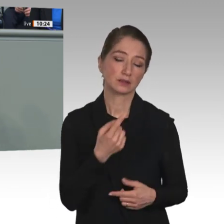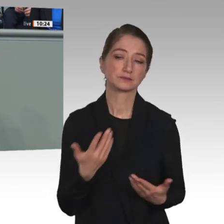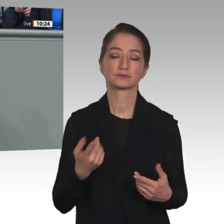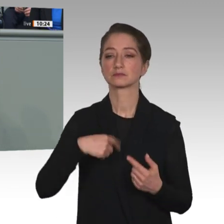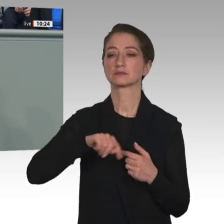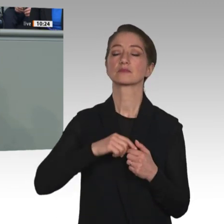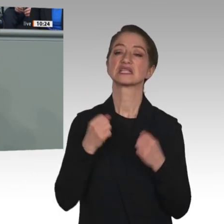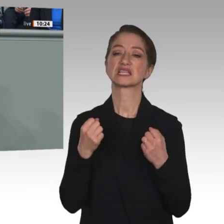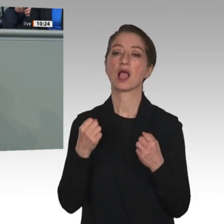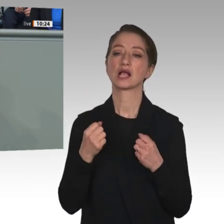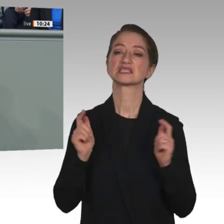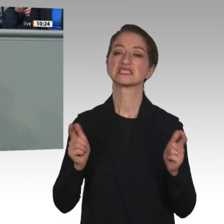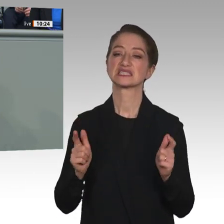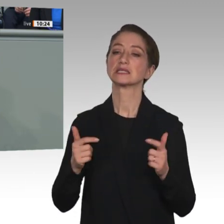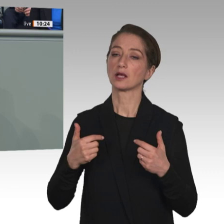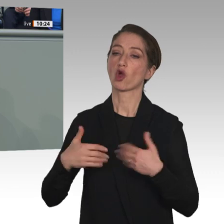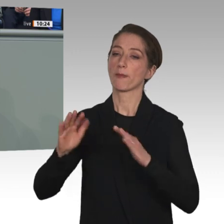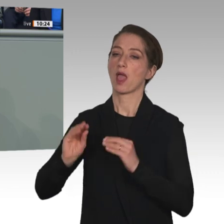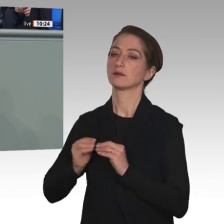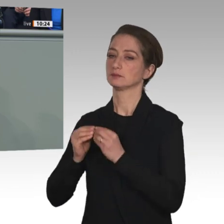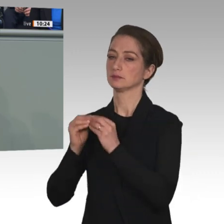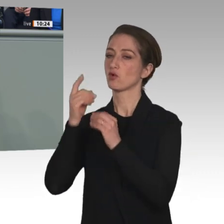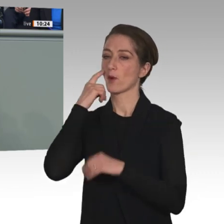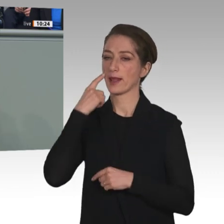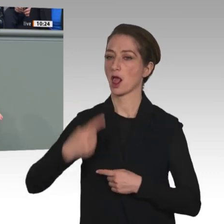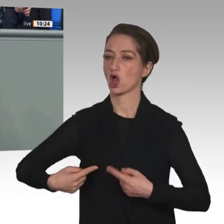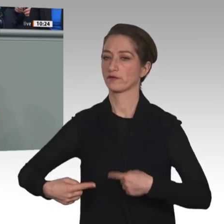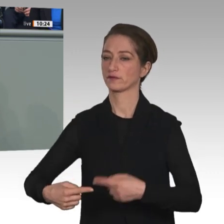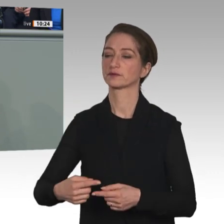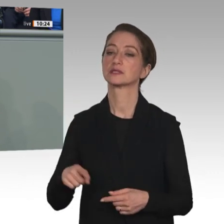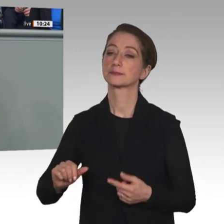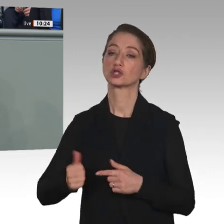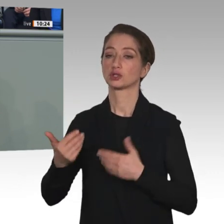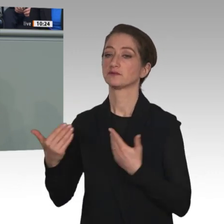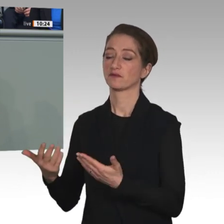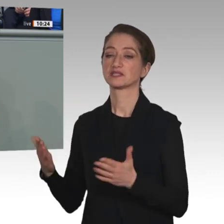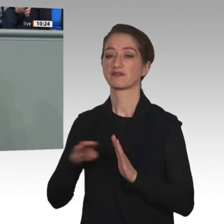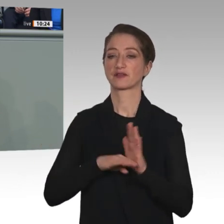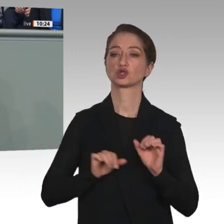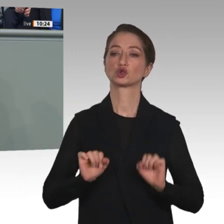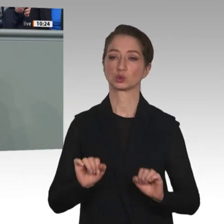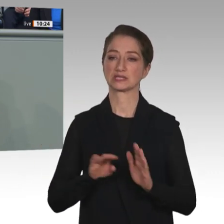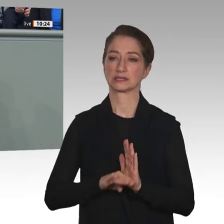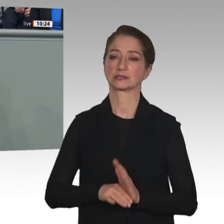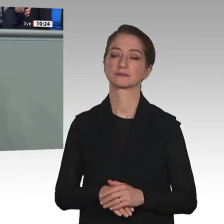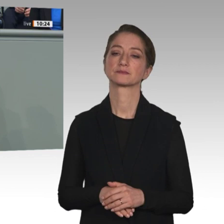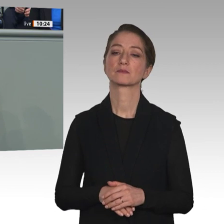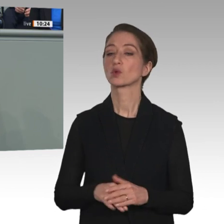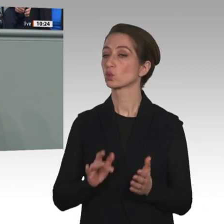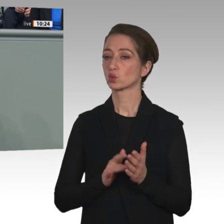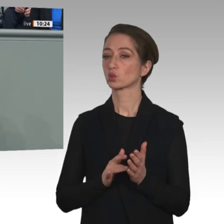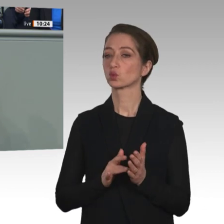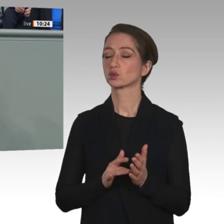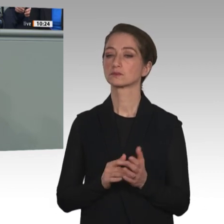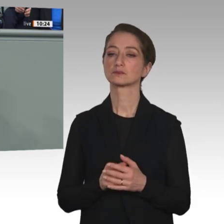weiterer Sicherheitsgesetze. Und da ist insbesondere das Verfassungsschutzgesetz zu nennen, weil es eben